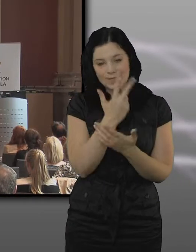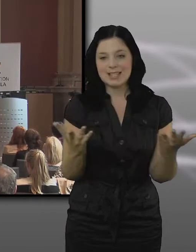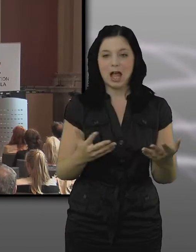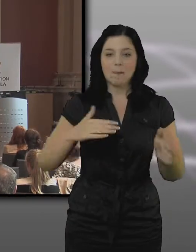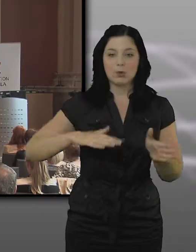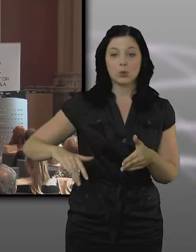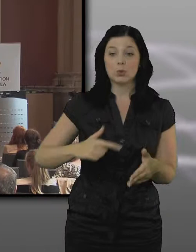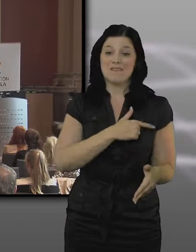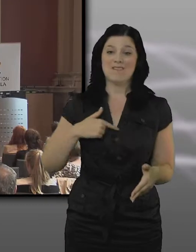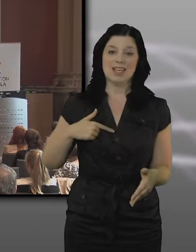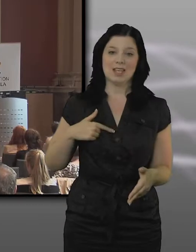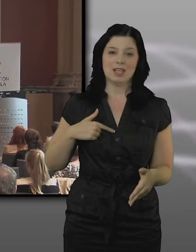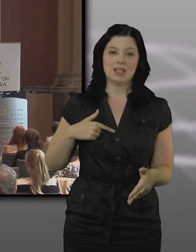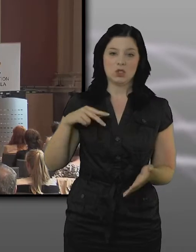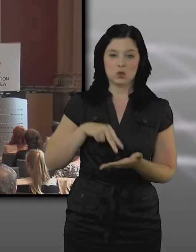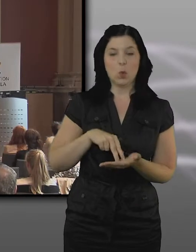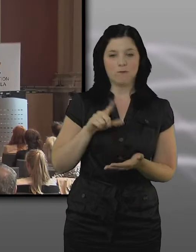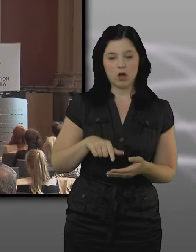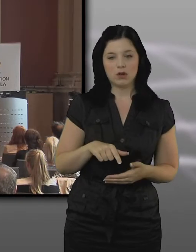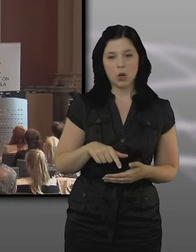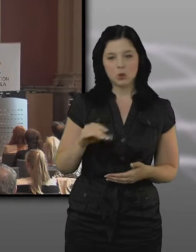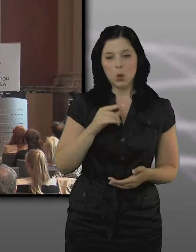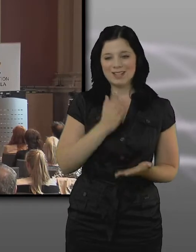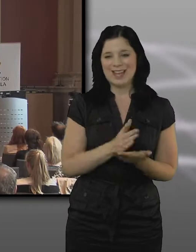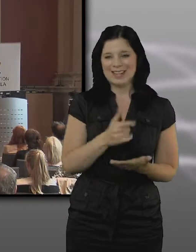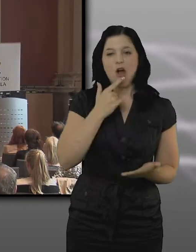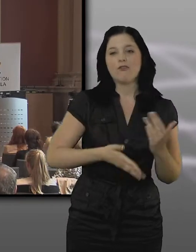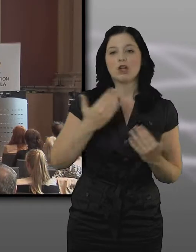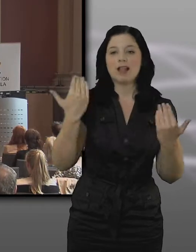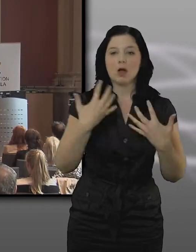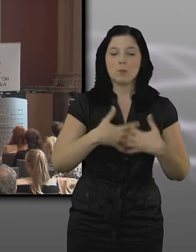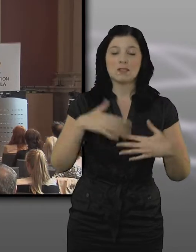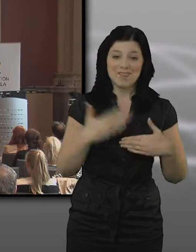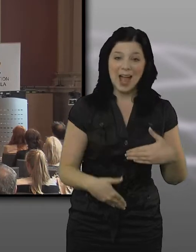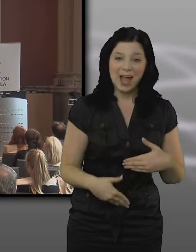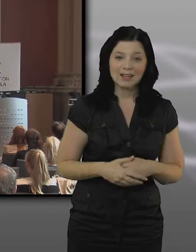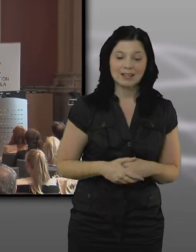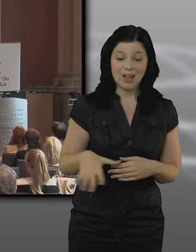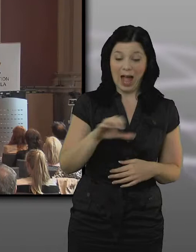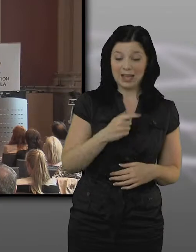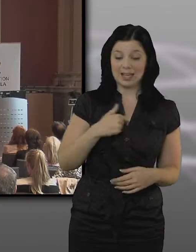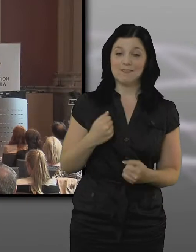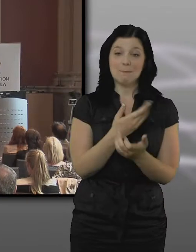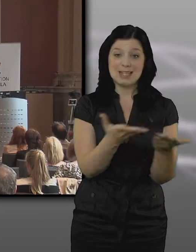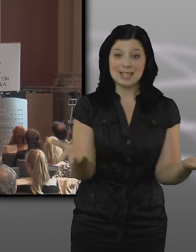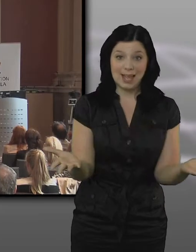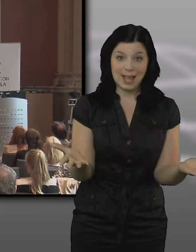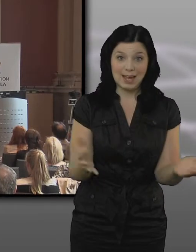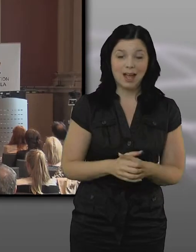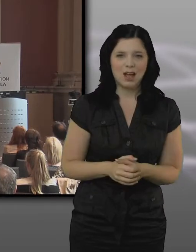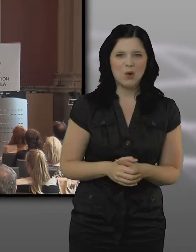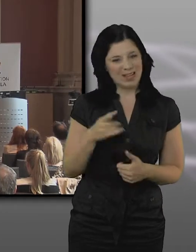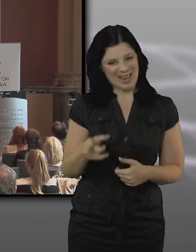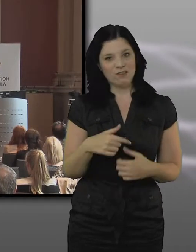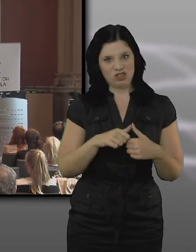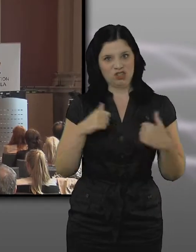vi står bakom. Och där gäller det avtalet redan automatiskt för allt som vi presenterar här. Och det var liksom den största.